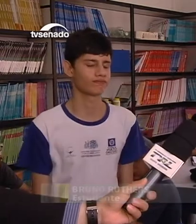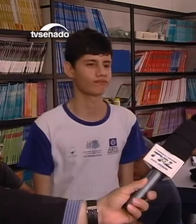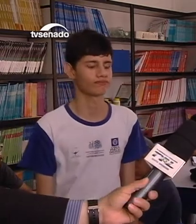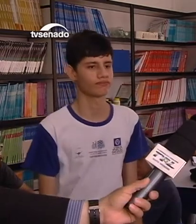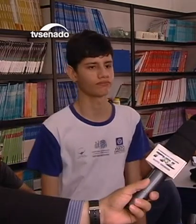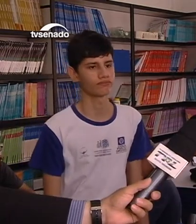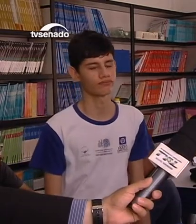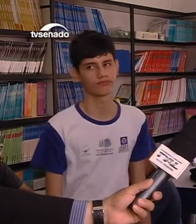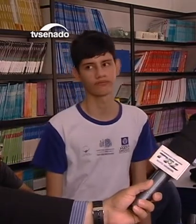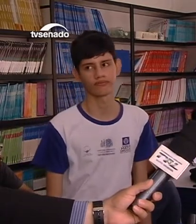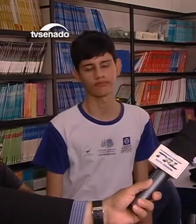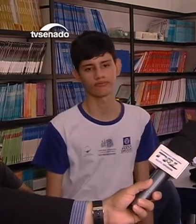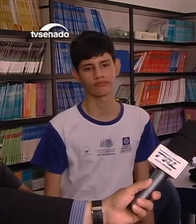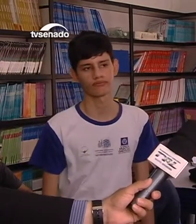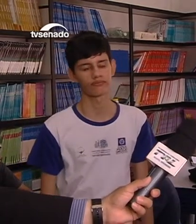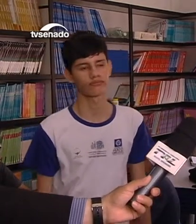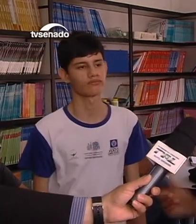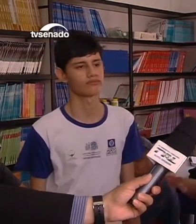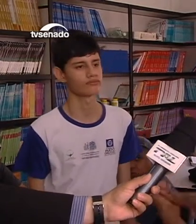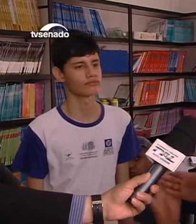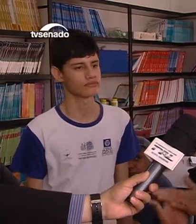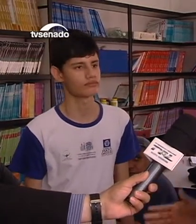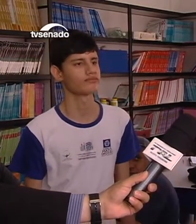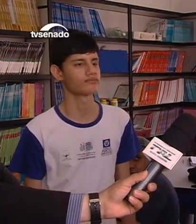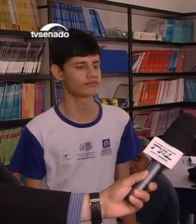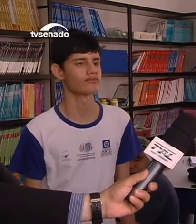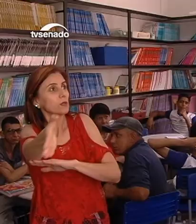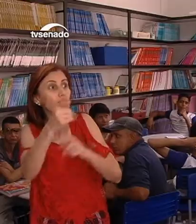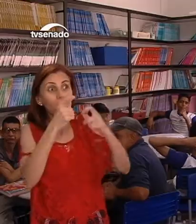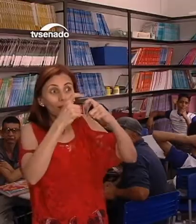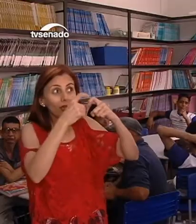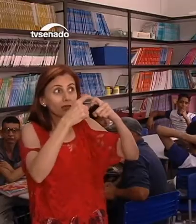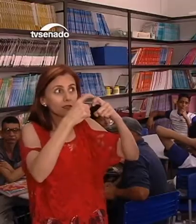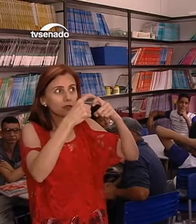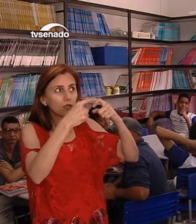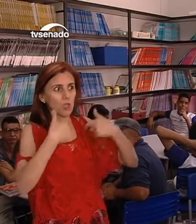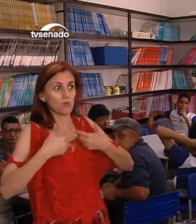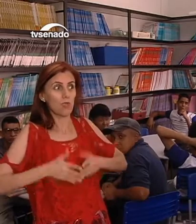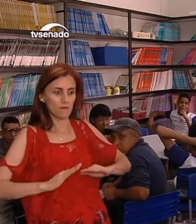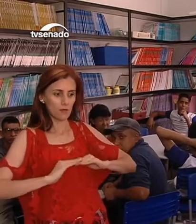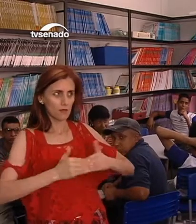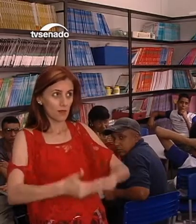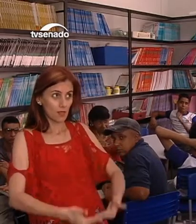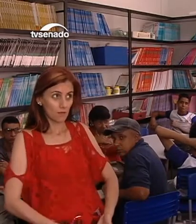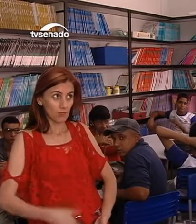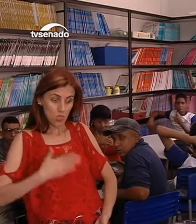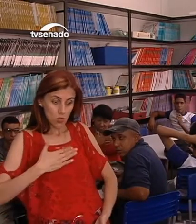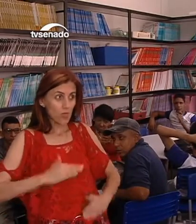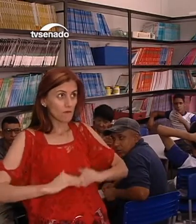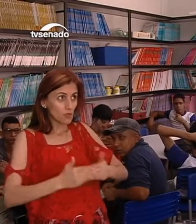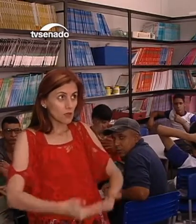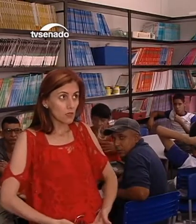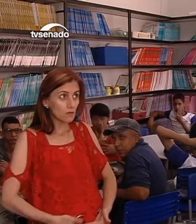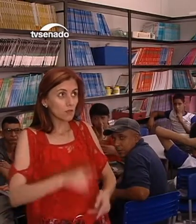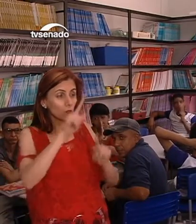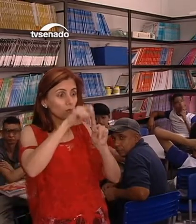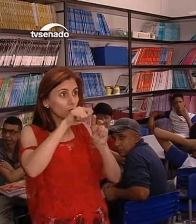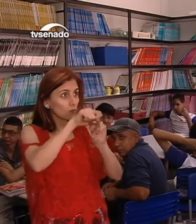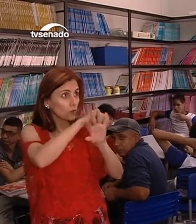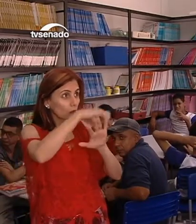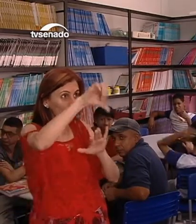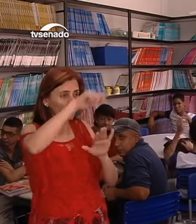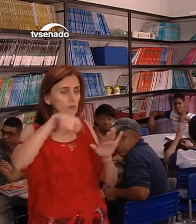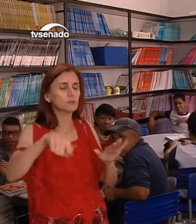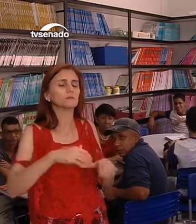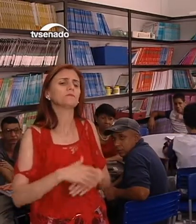faltava acabei tendo que a minha avó porque não tinha intérprete que já fui no médico eu estava grávida eu